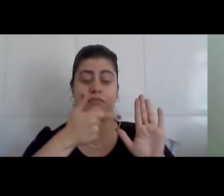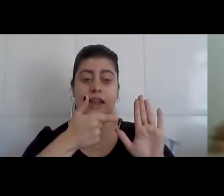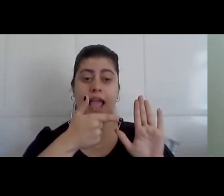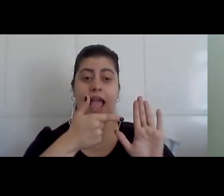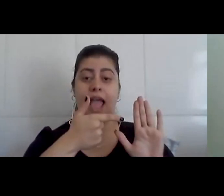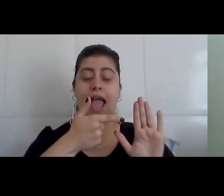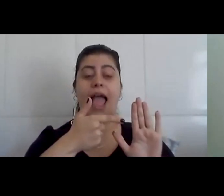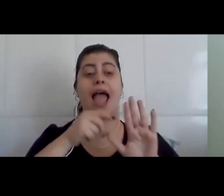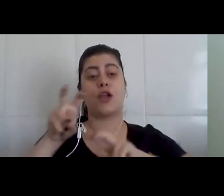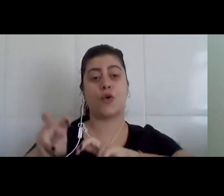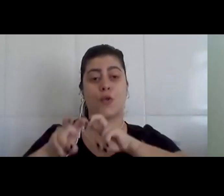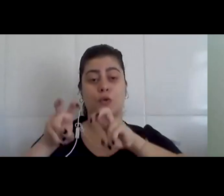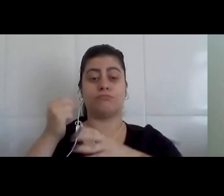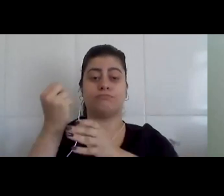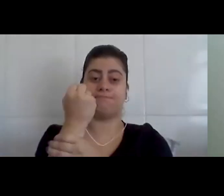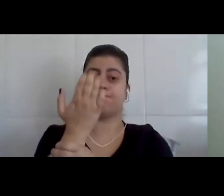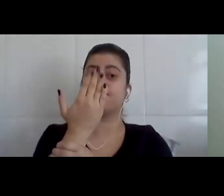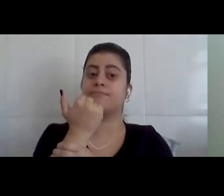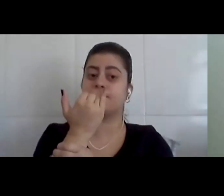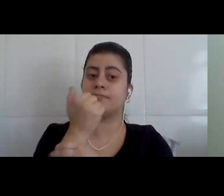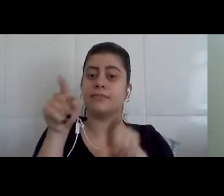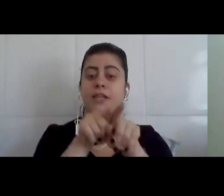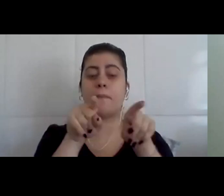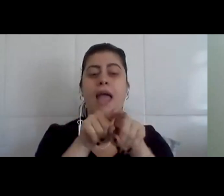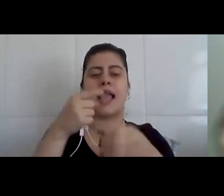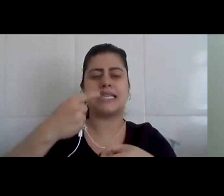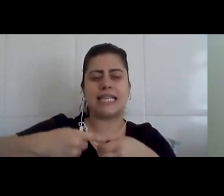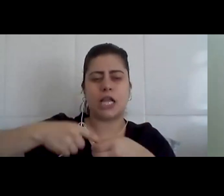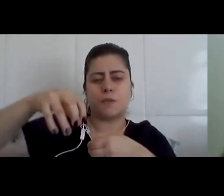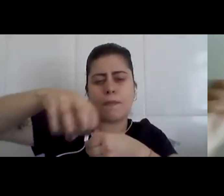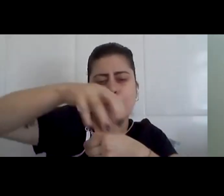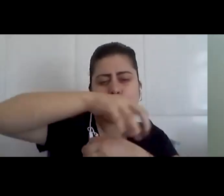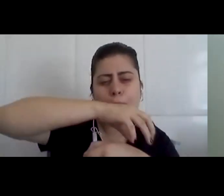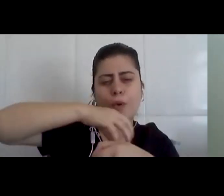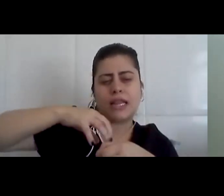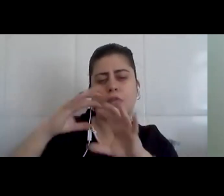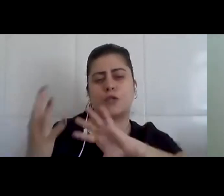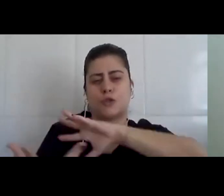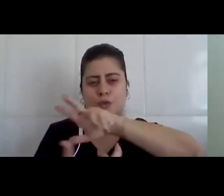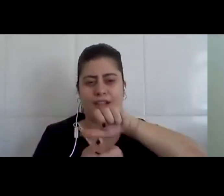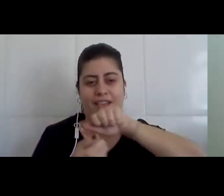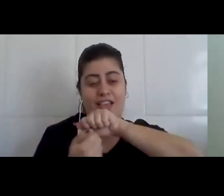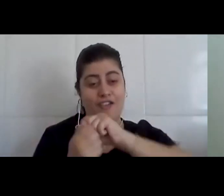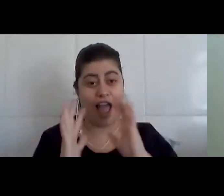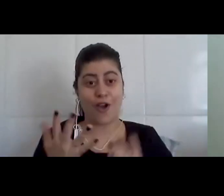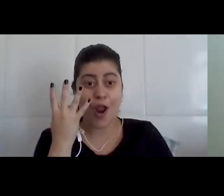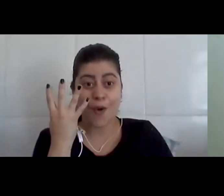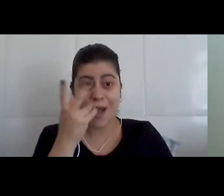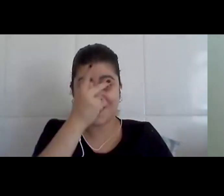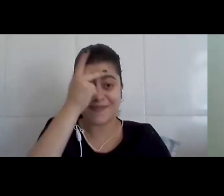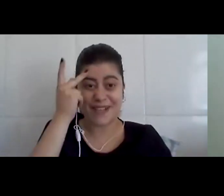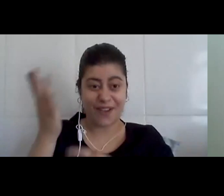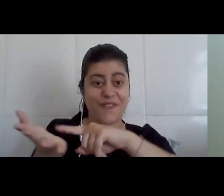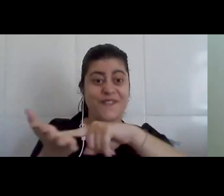e regiões metropolitanas sustentáveis, nós vamos contar com a participação de 4 pessoas convidadas, como já foi,